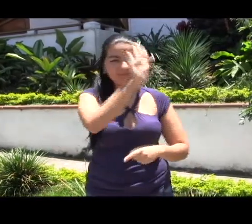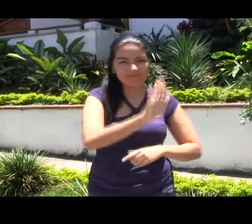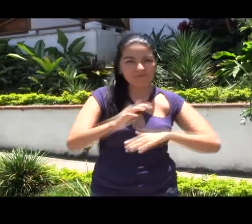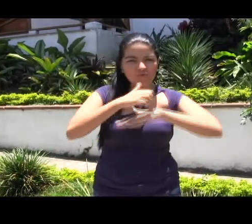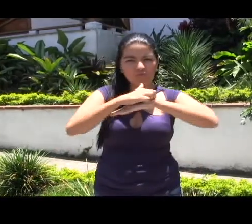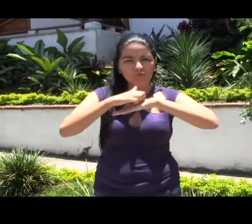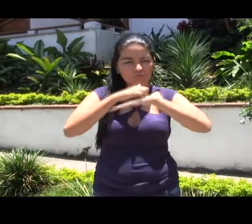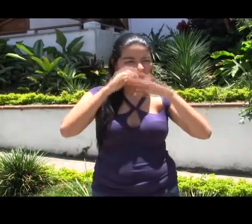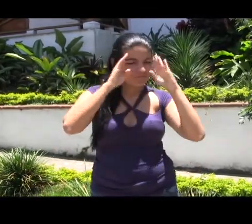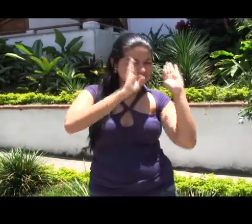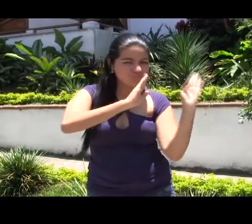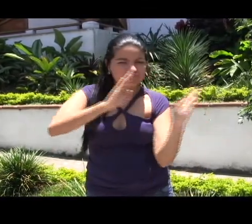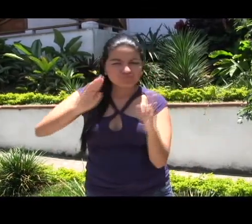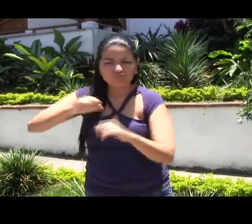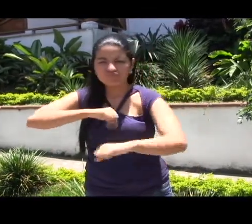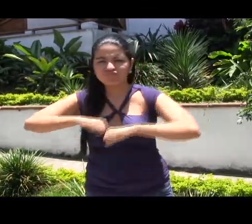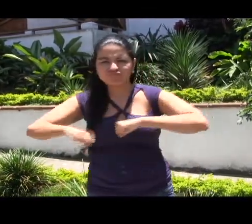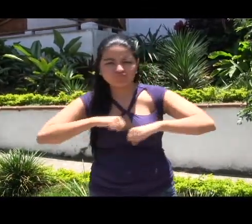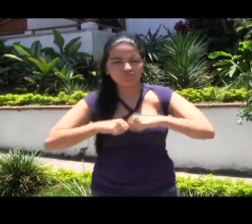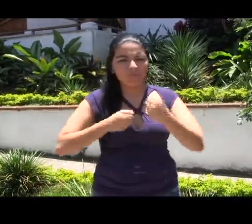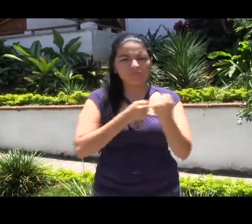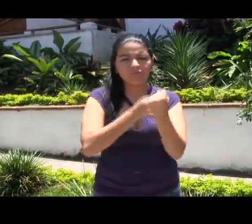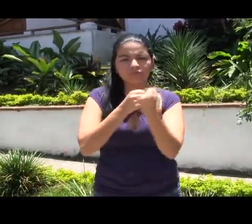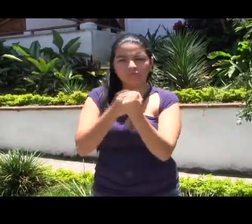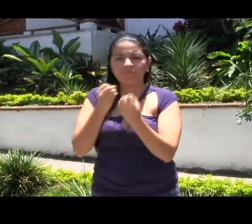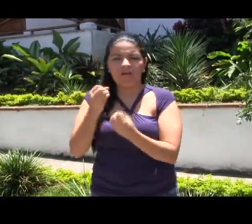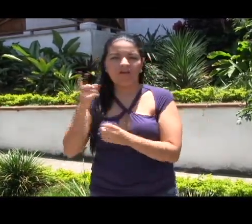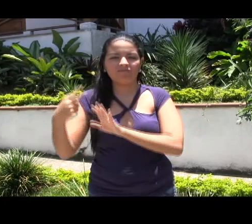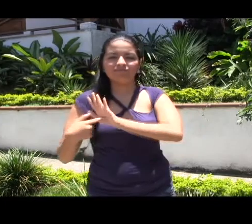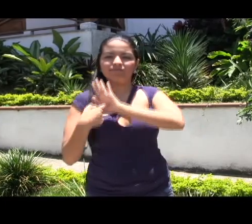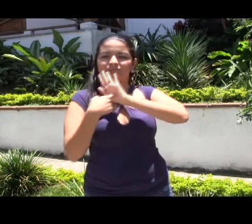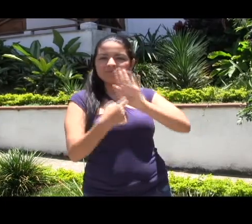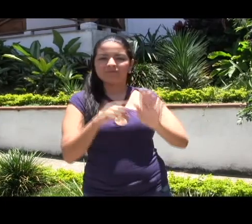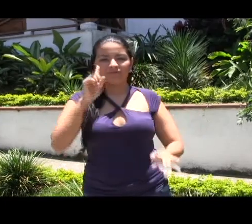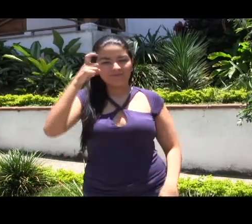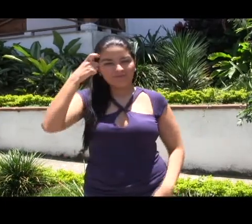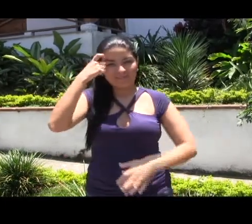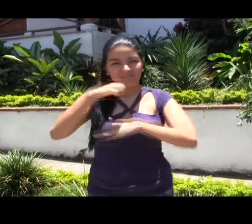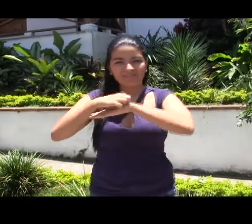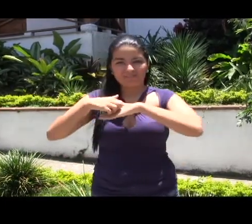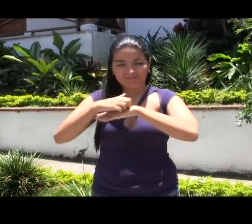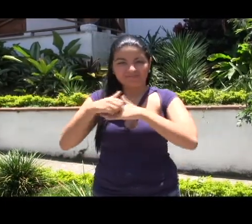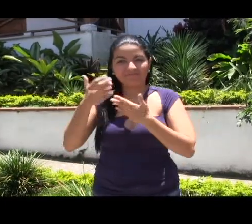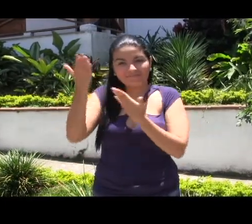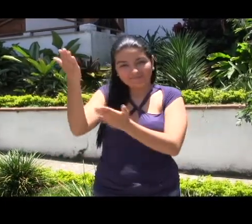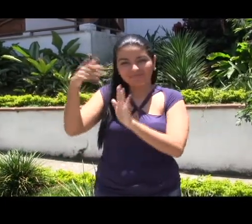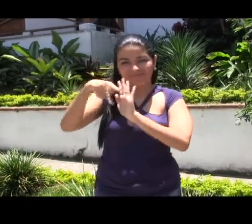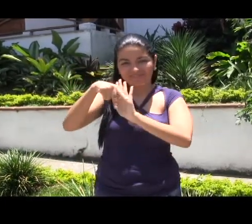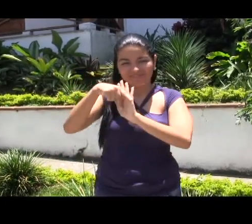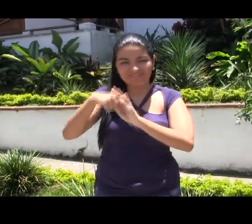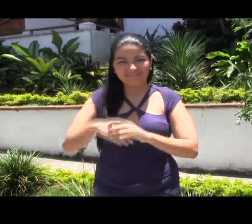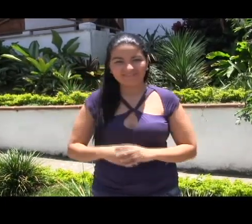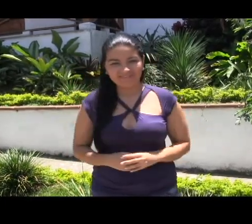Peñón. También veremos cómo ha brindado atención al departamento y de sus acciones en